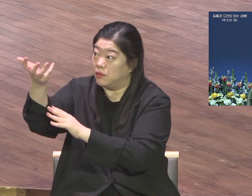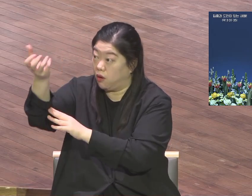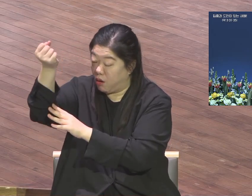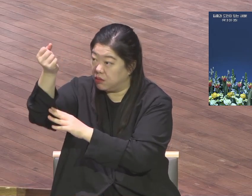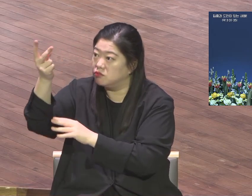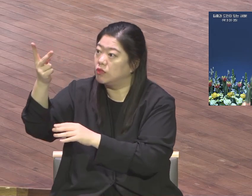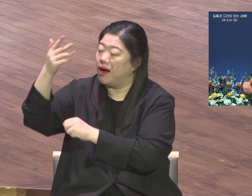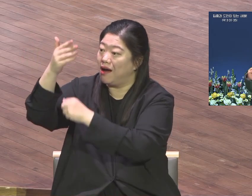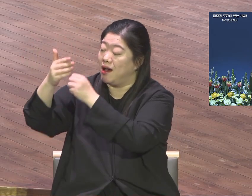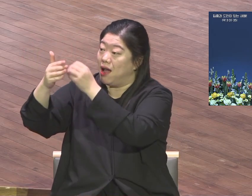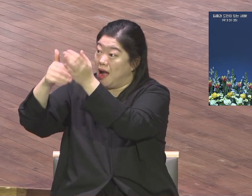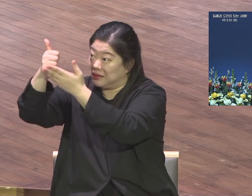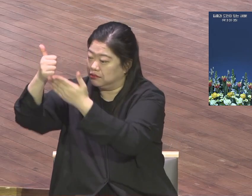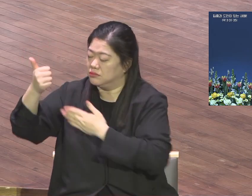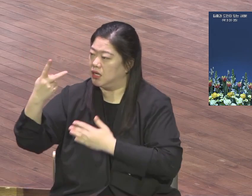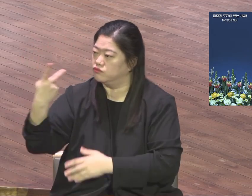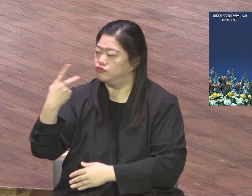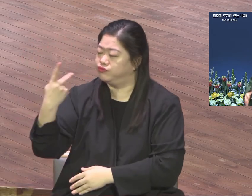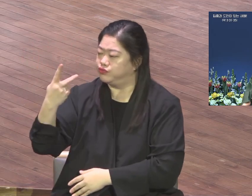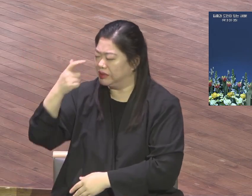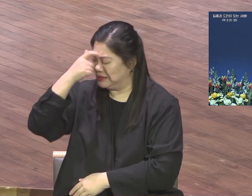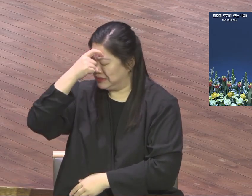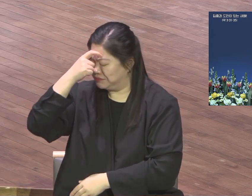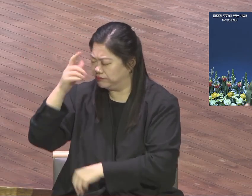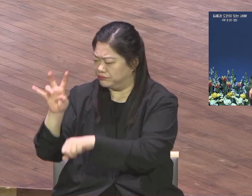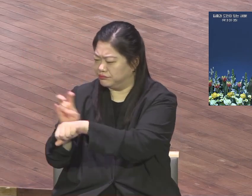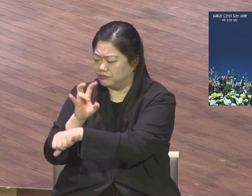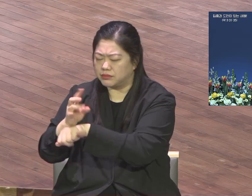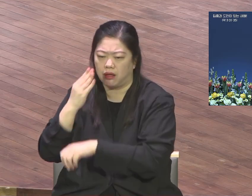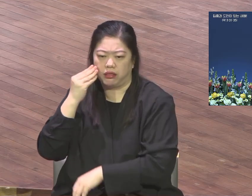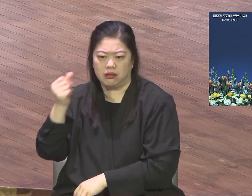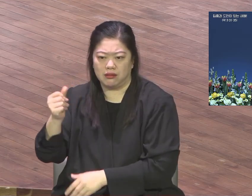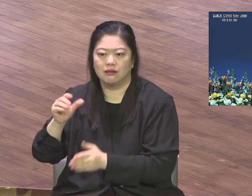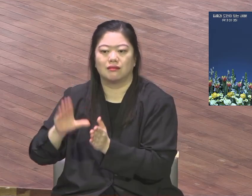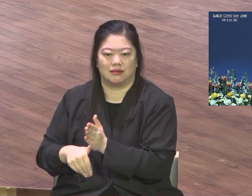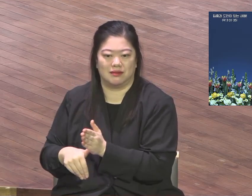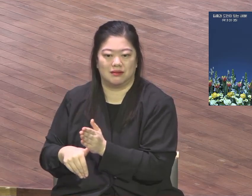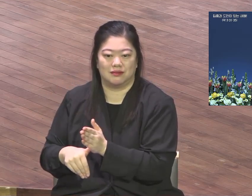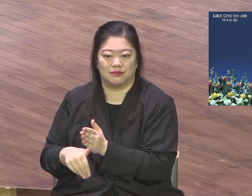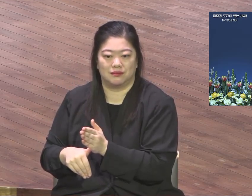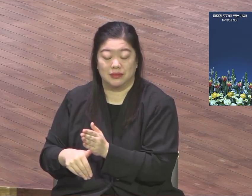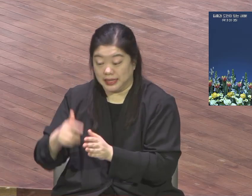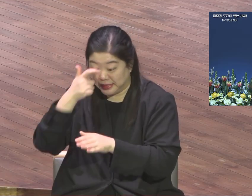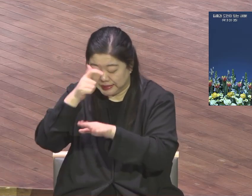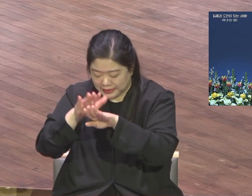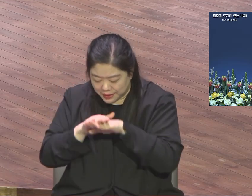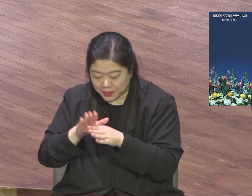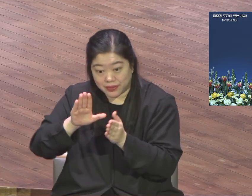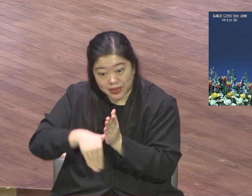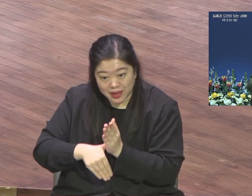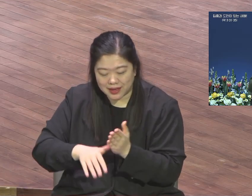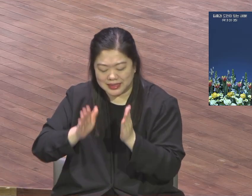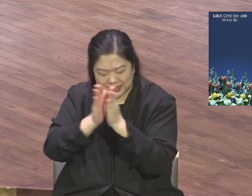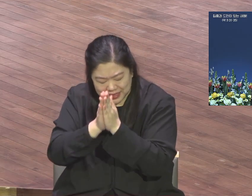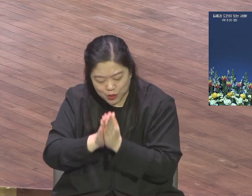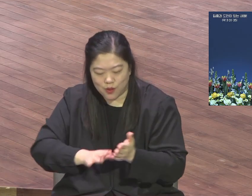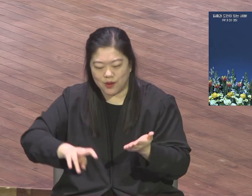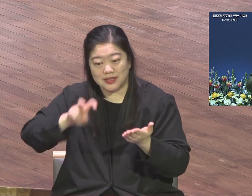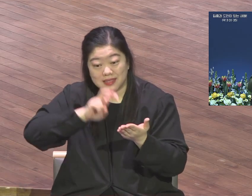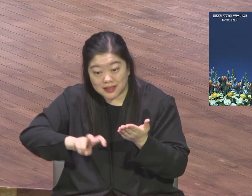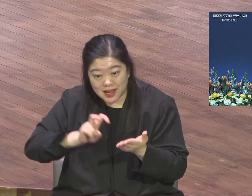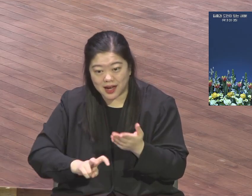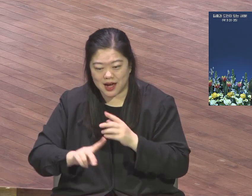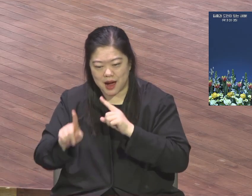사람만 알아들었지요. 내 영혼아, 너 지금 뭐하냐? 내 영혼아, 예배하냐? 기도하냐? 찬양하냐? 말씀